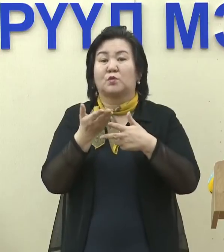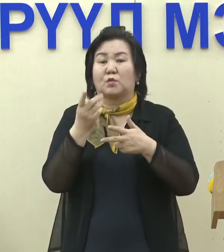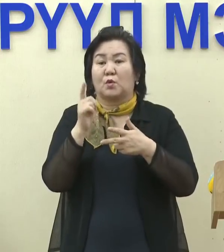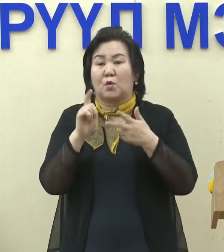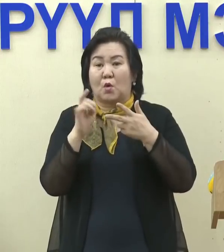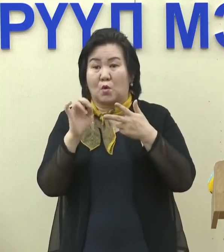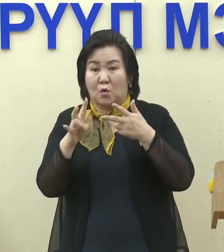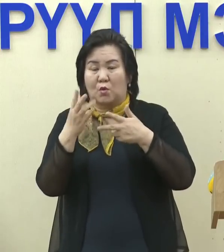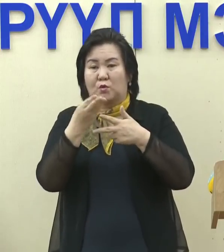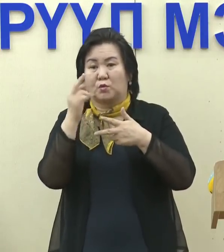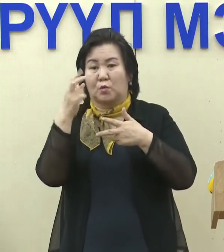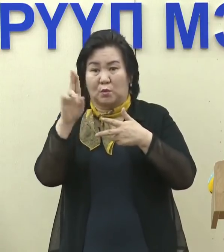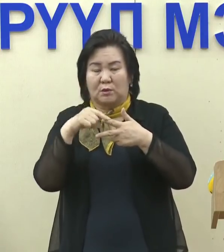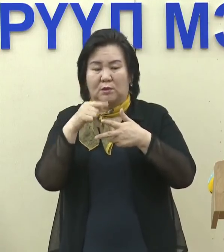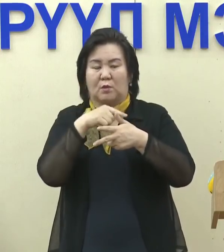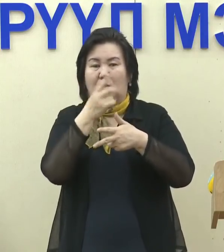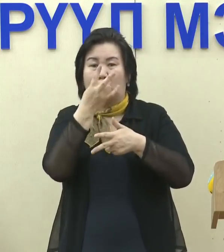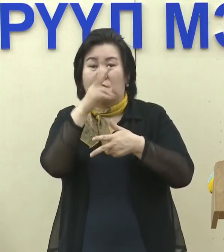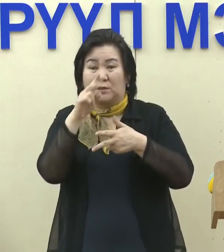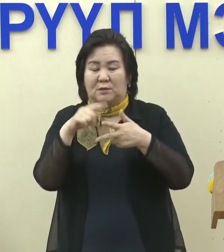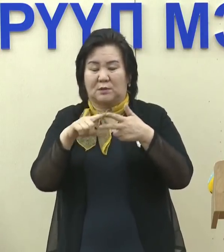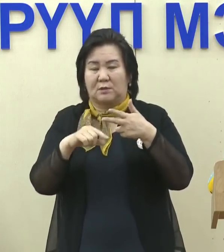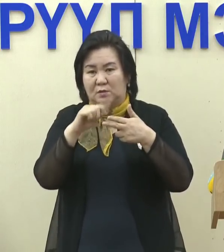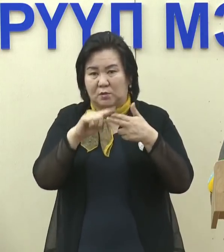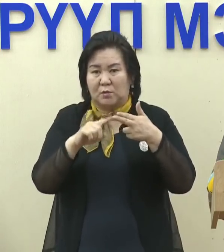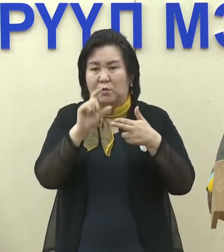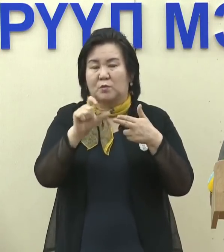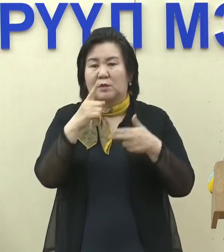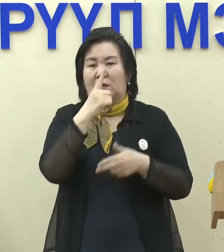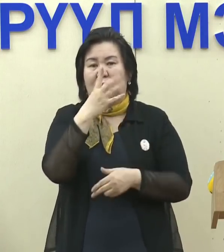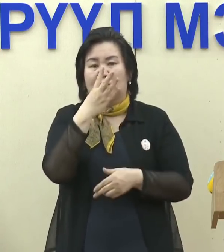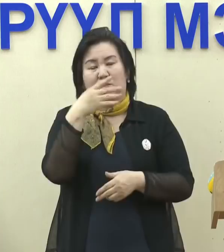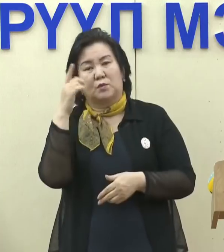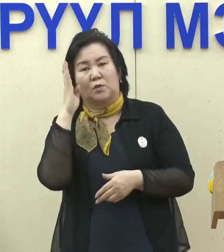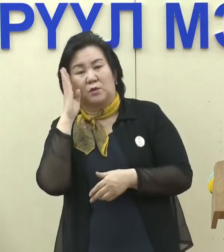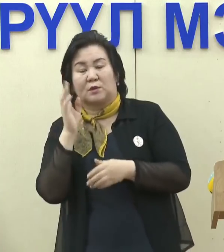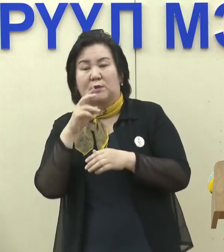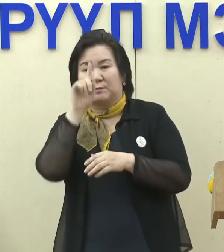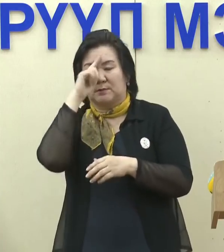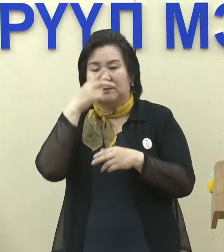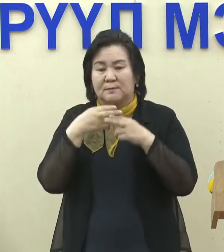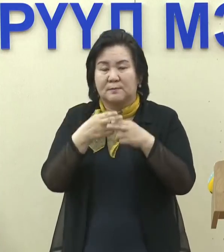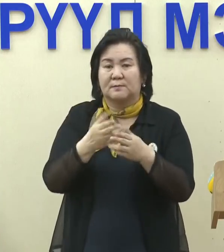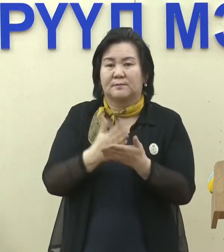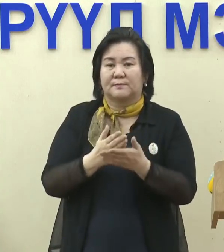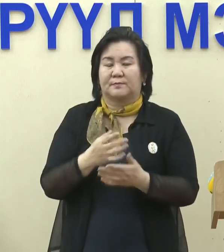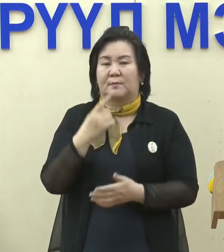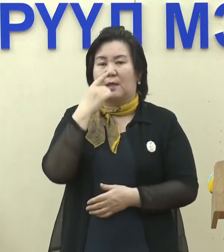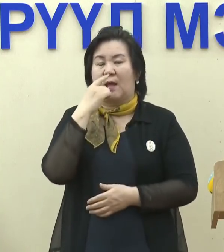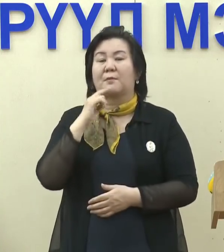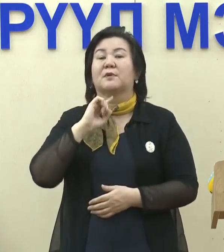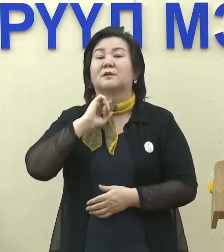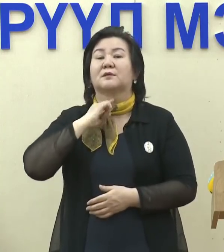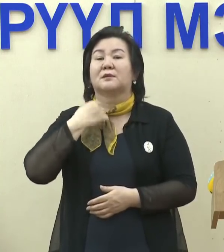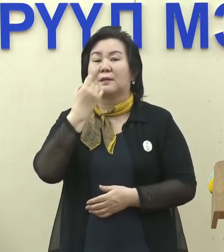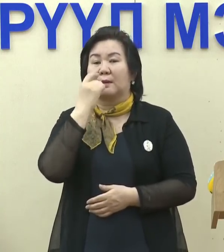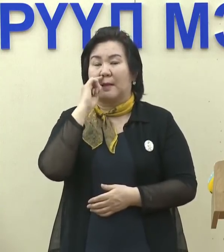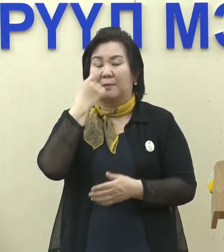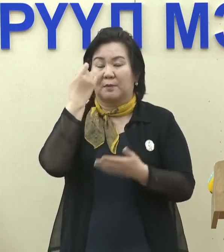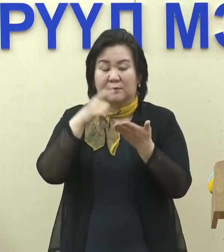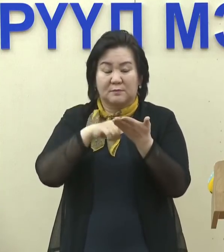болон дунд байгаа өвчтнүүд бол нэг 10-14 хоног эмчлэгдэж байна гэсэн ийм мэдээлэл өгсөн. За хамар залгуураас авсаж байгаа шинжилгээ хэрвээ сөрөг гарах